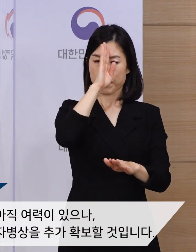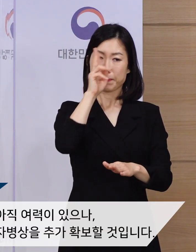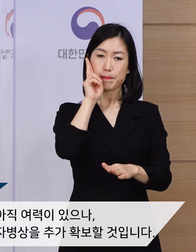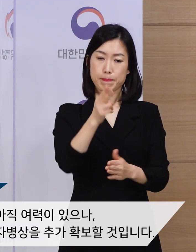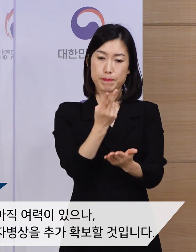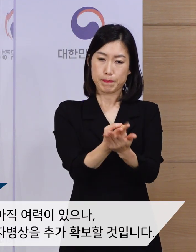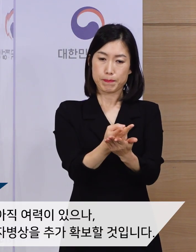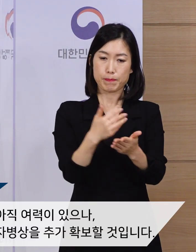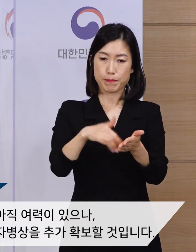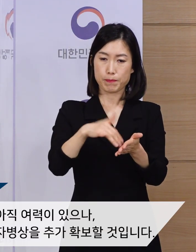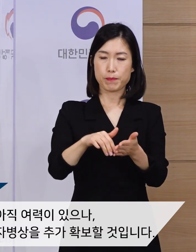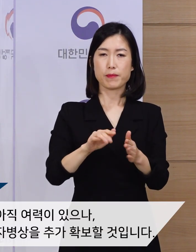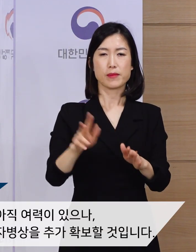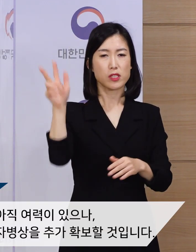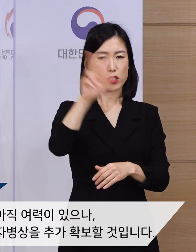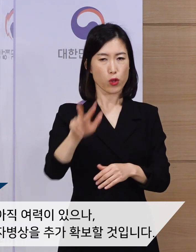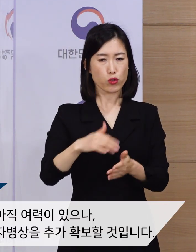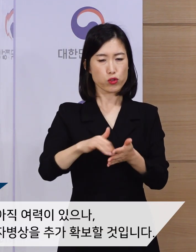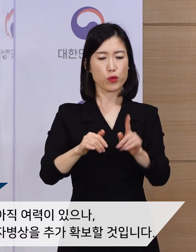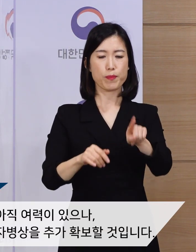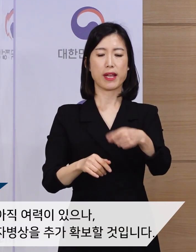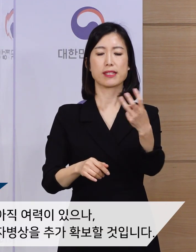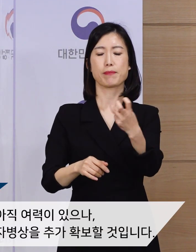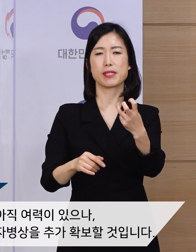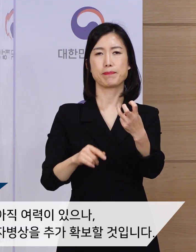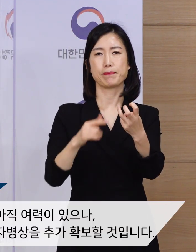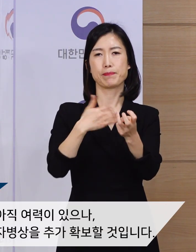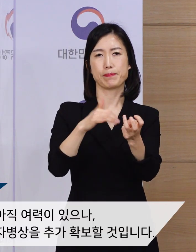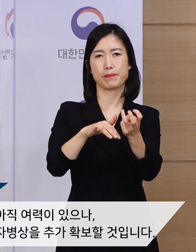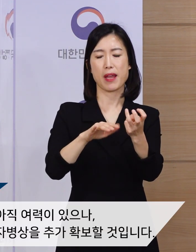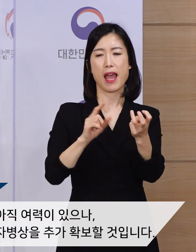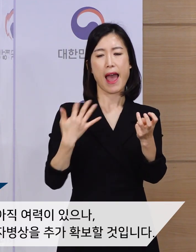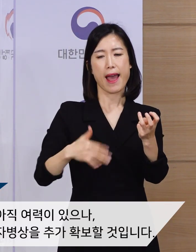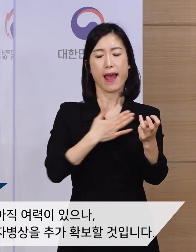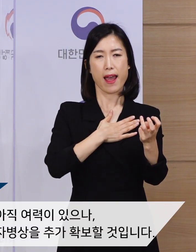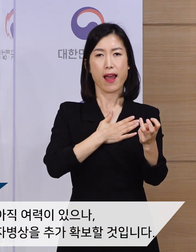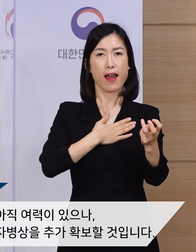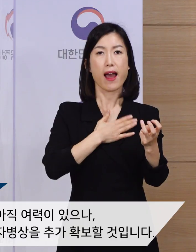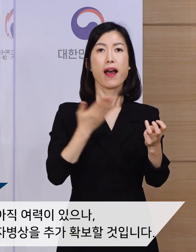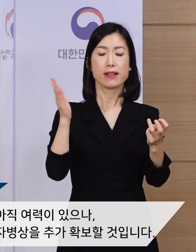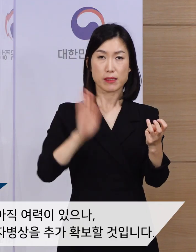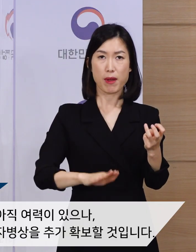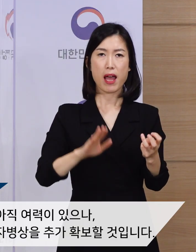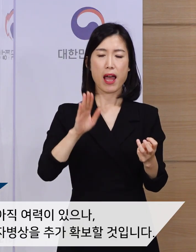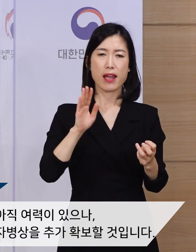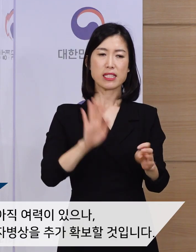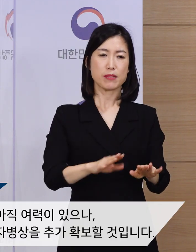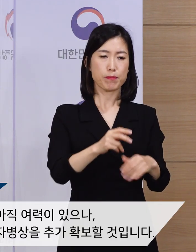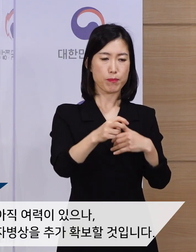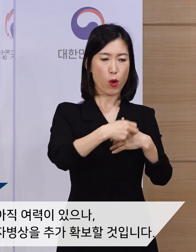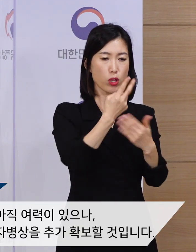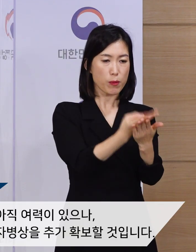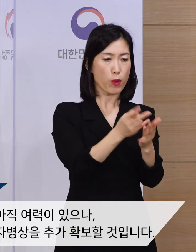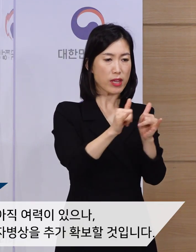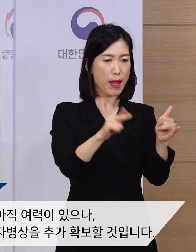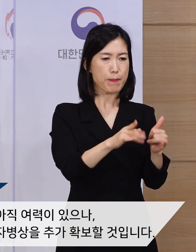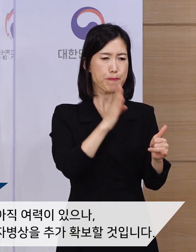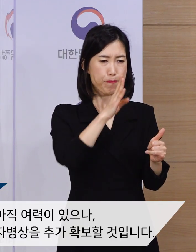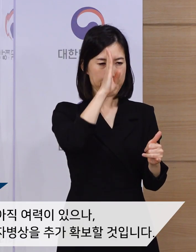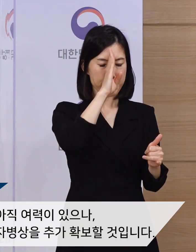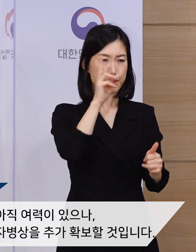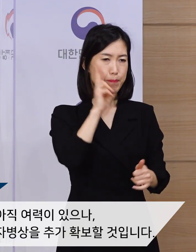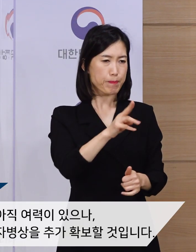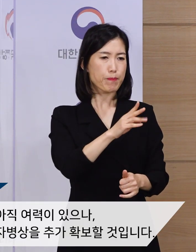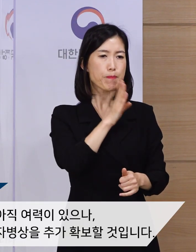전국 130개로 아직 여력이 있으나 중증도 평가와 환자 전원 조정을 통해 미리